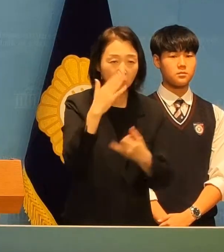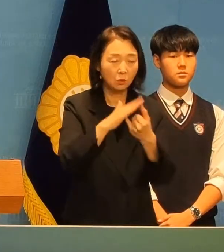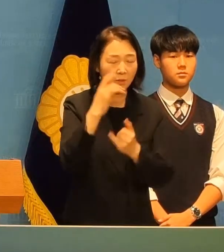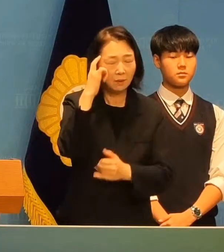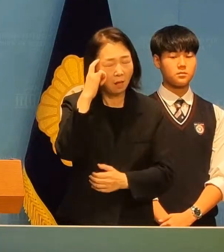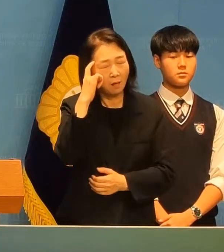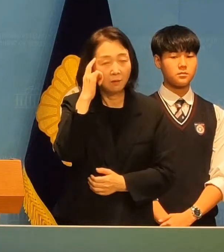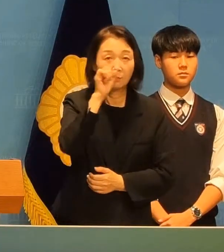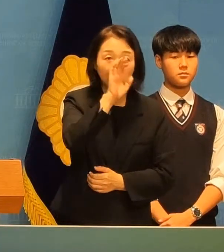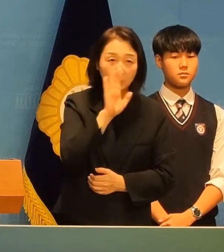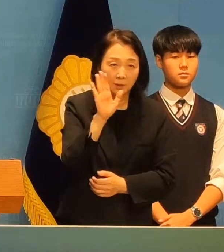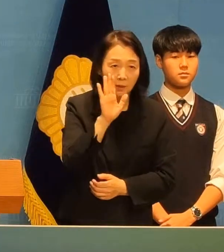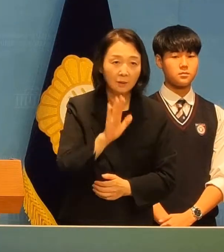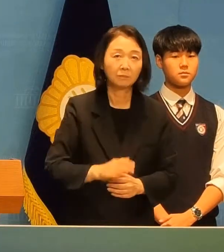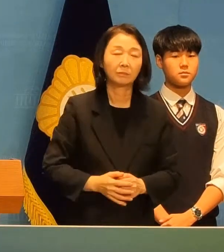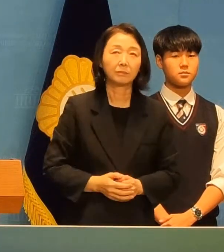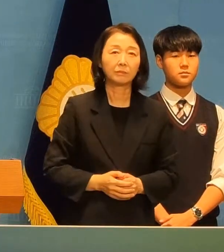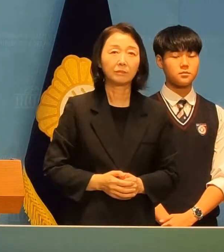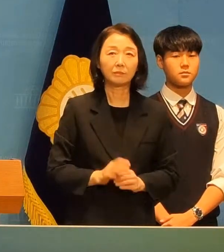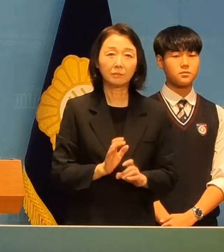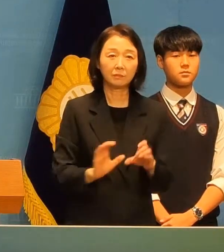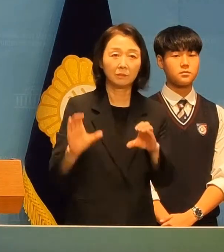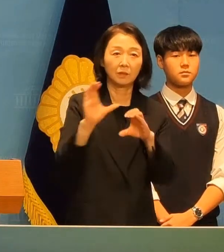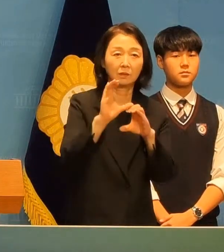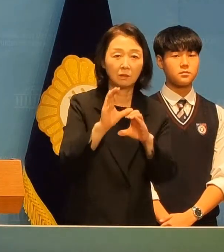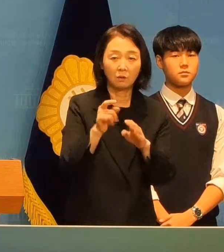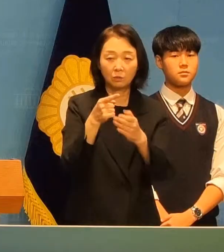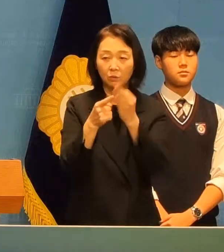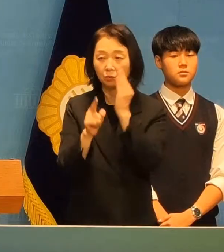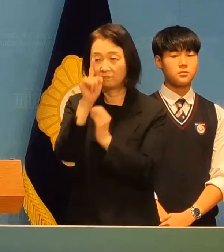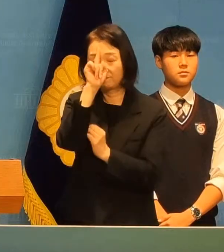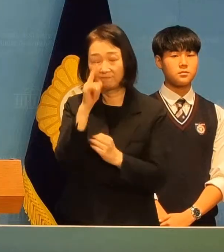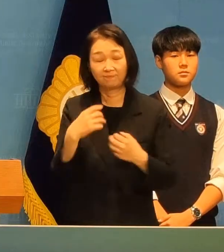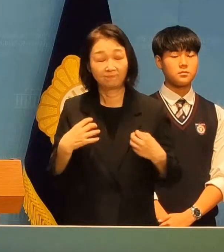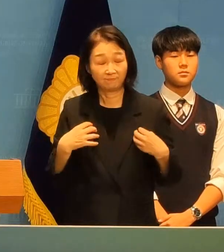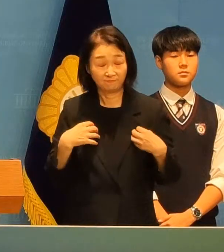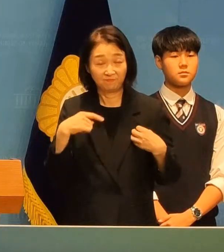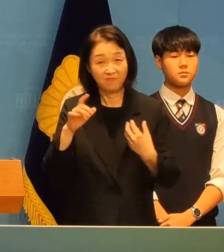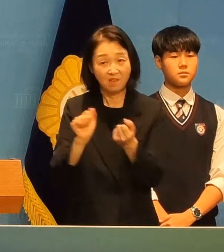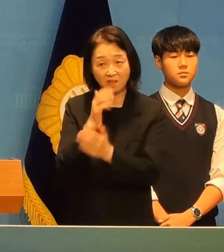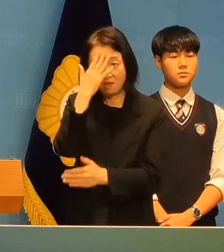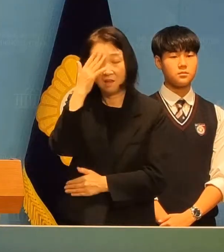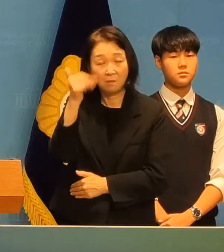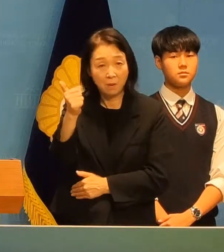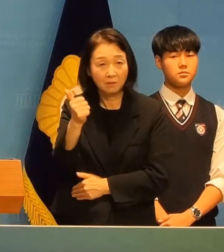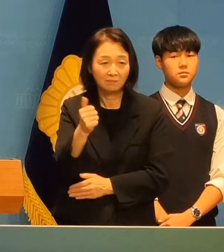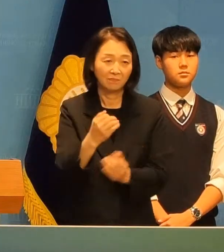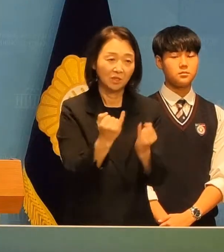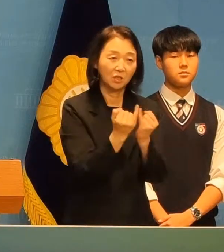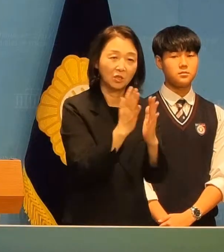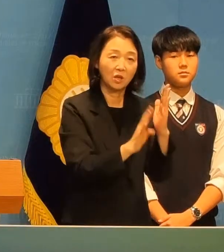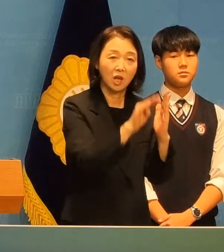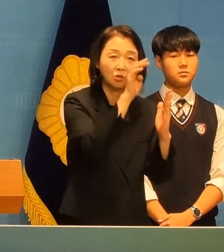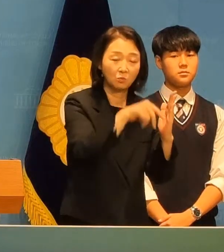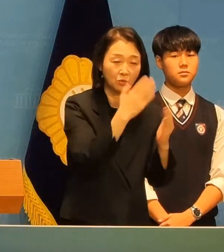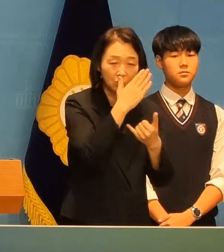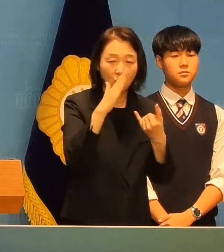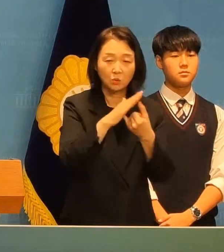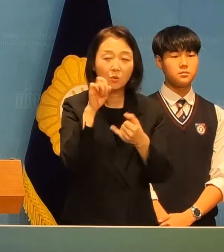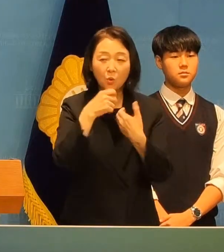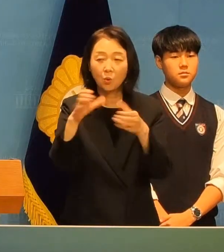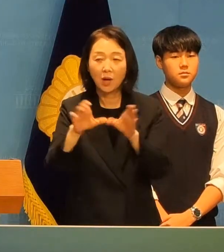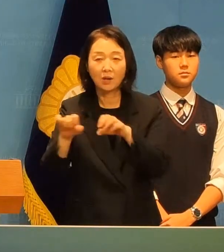위태롭게 합니다. 더 나아가 윤석열 내란 수계가 대통령일 당시 여성가족부는 청소년 동아리 활동과